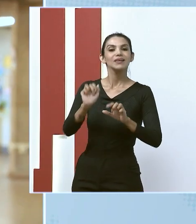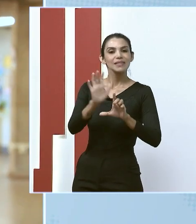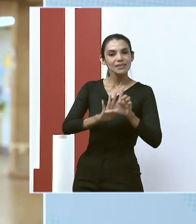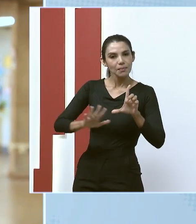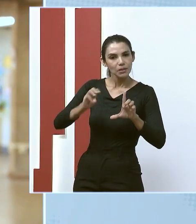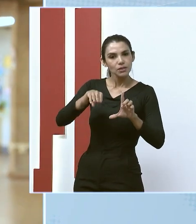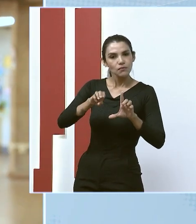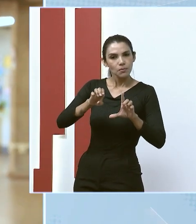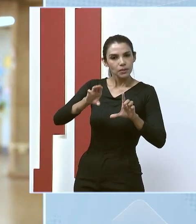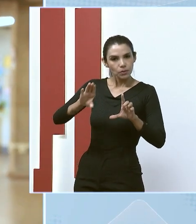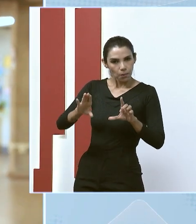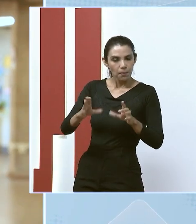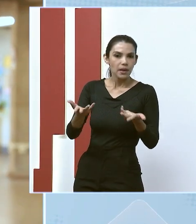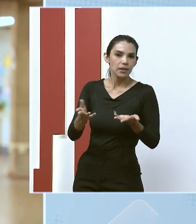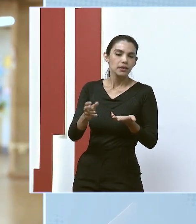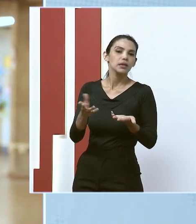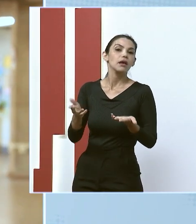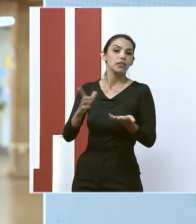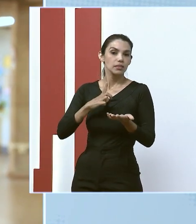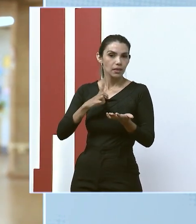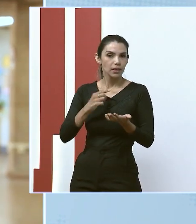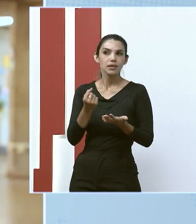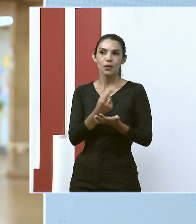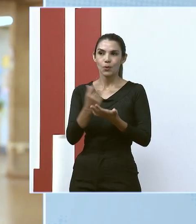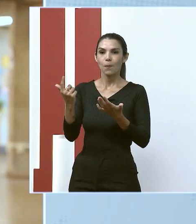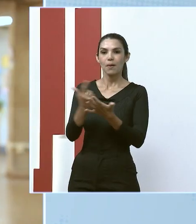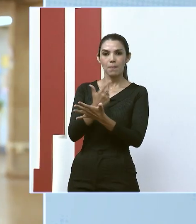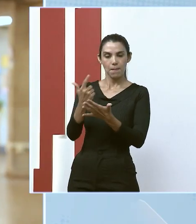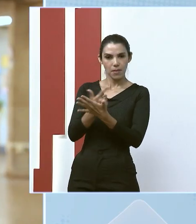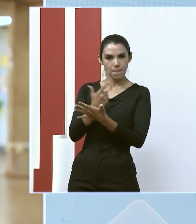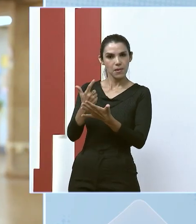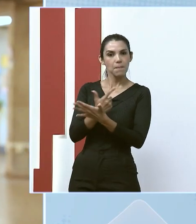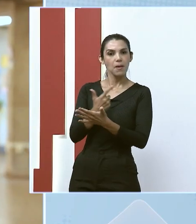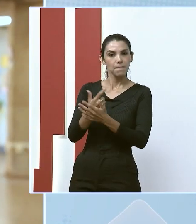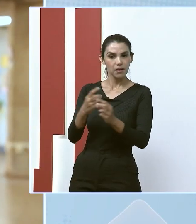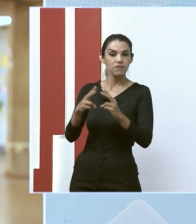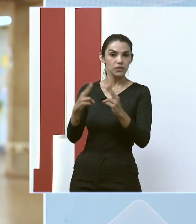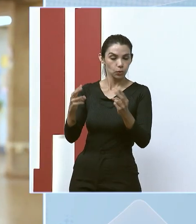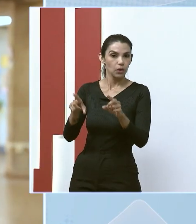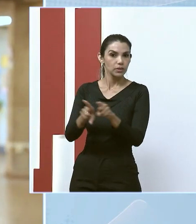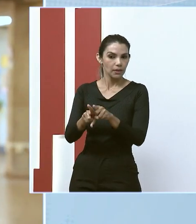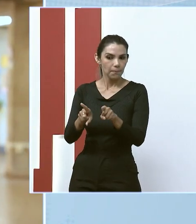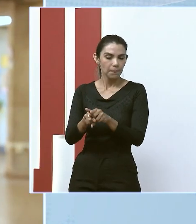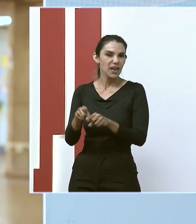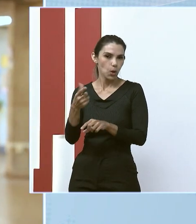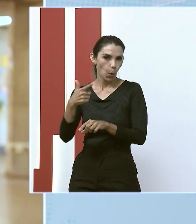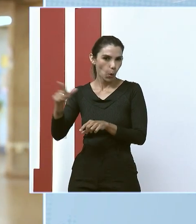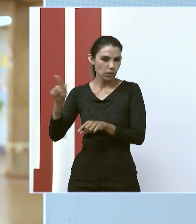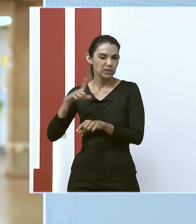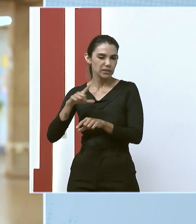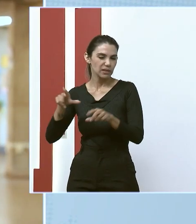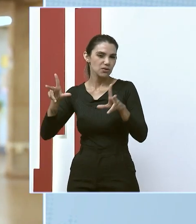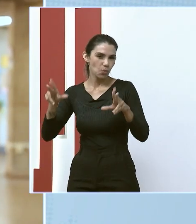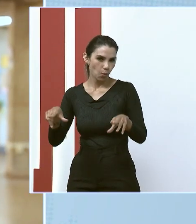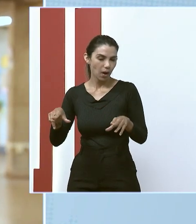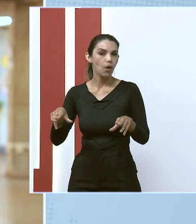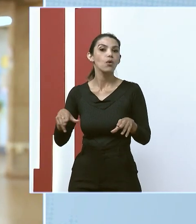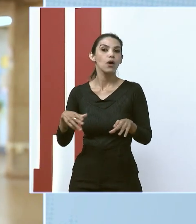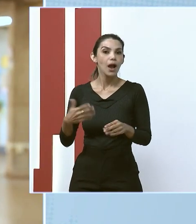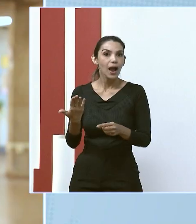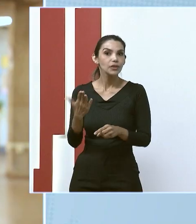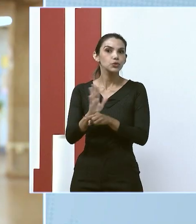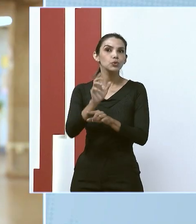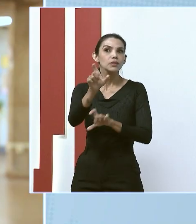temos, por exemplo, como o Biblion, que também é uma biblioteca digital de literatura, auxiliam muito nessa entrada de